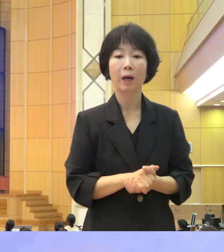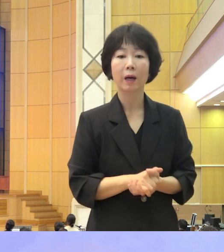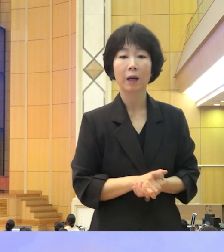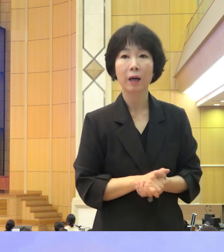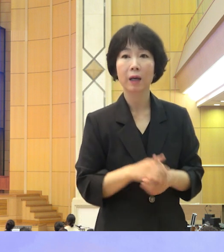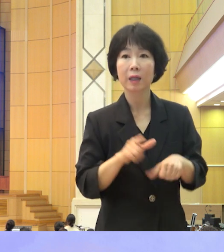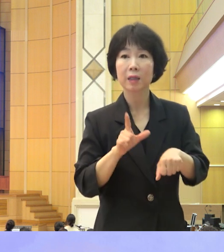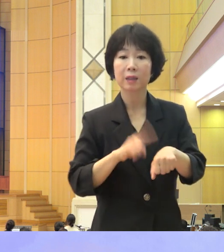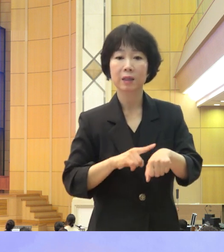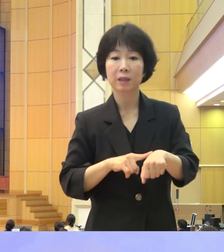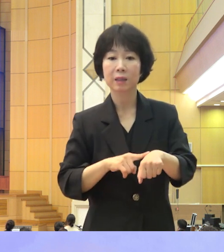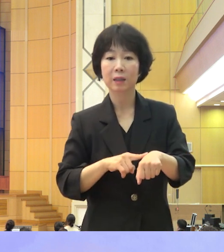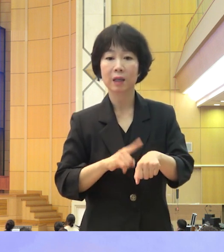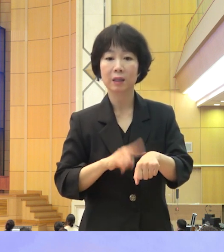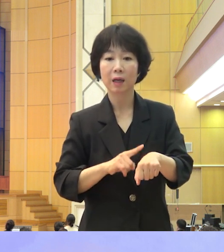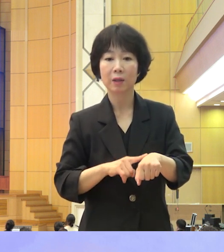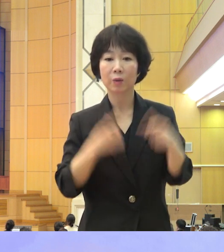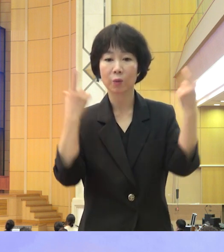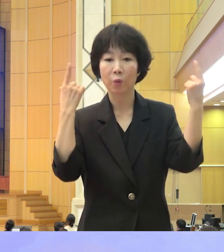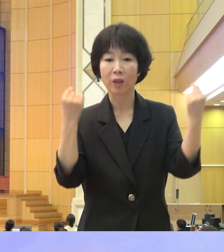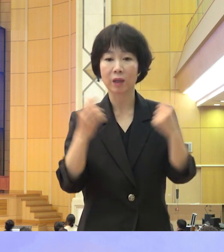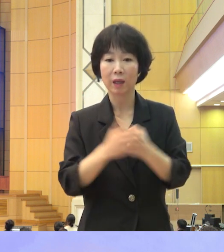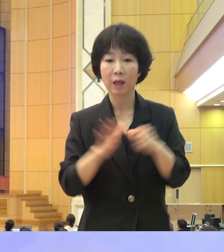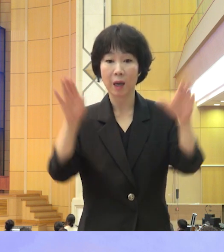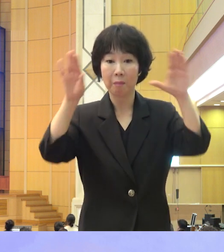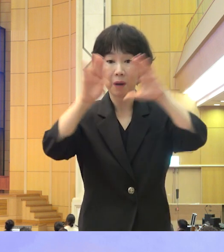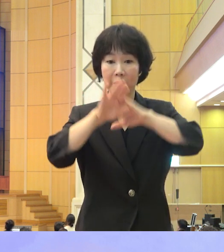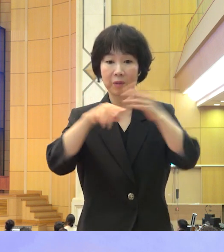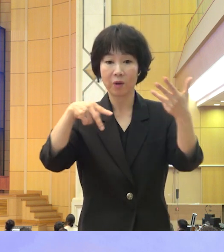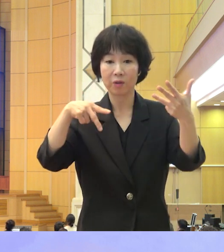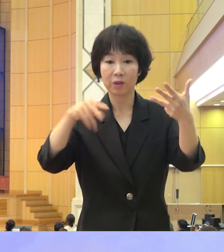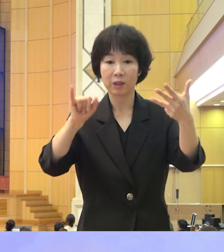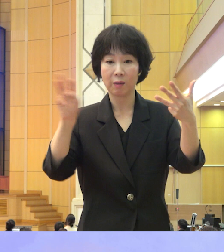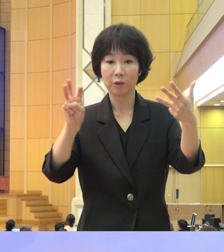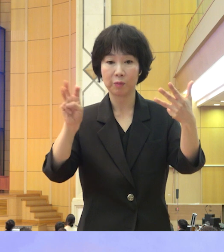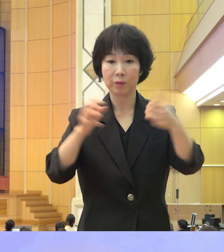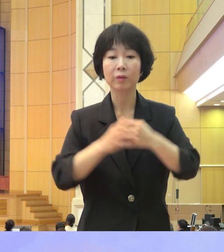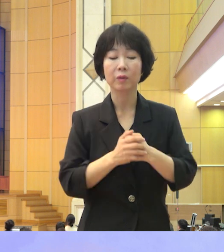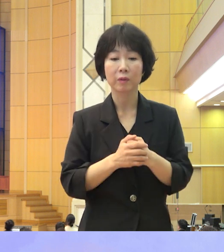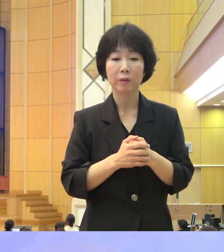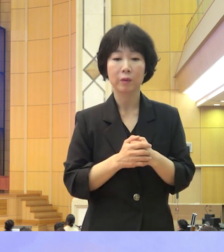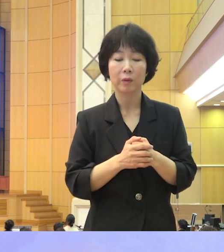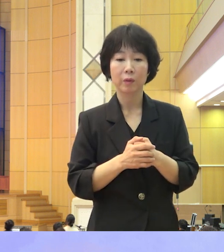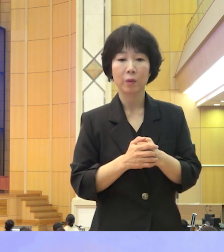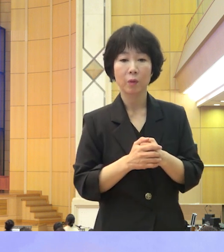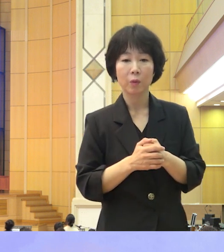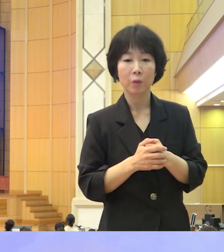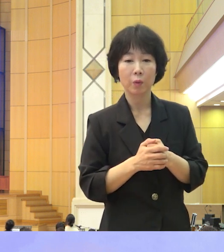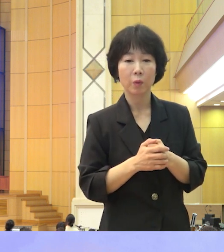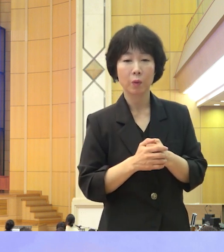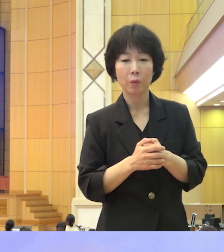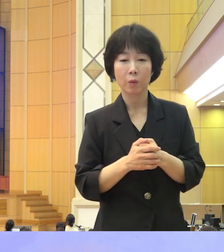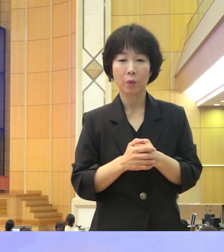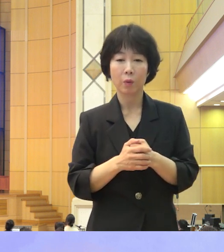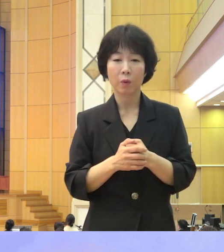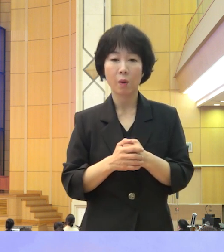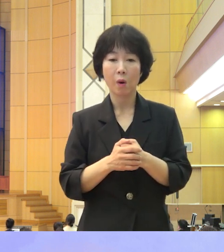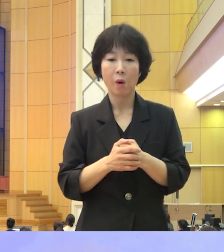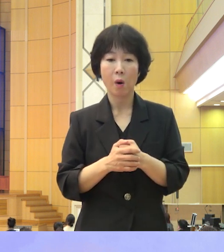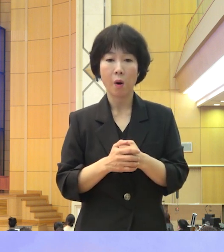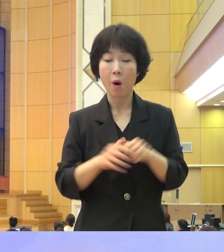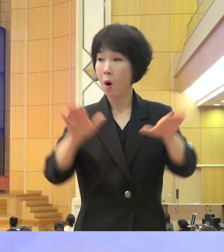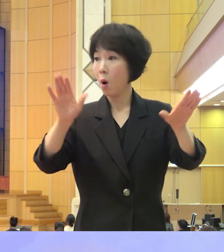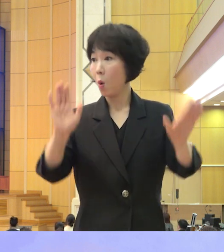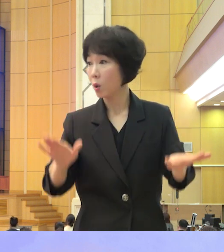시간은 똑같이 밤 8시 30분입니다. 왜 그러냐면